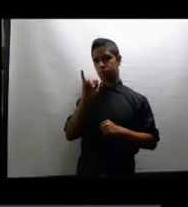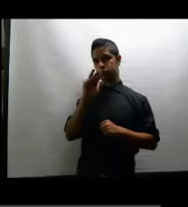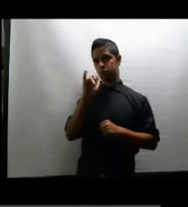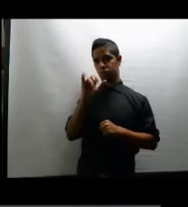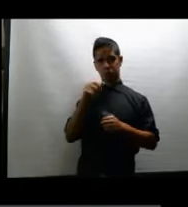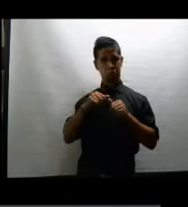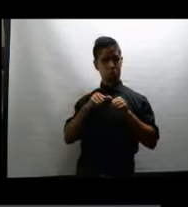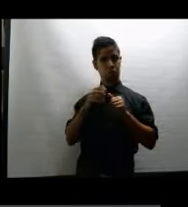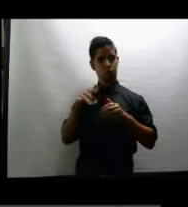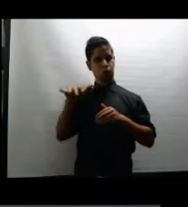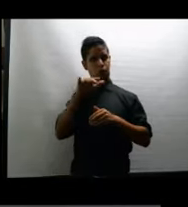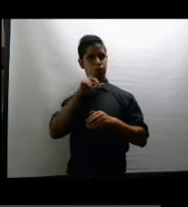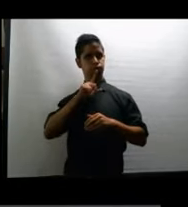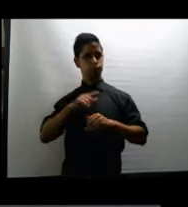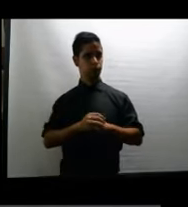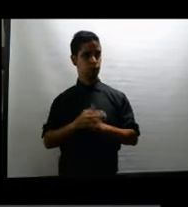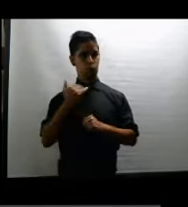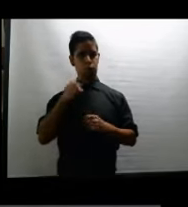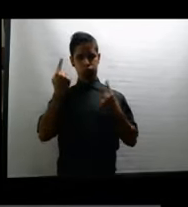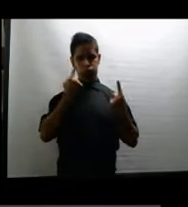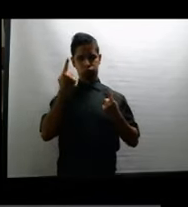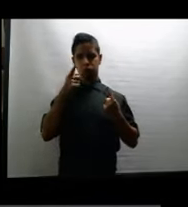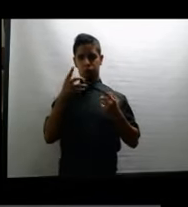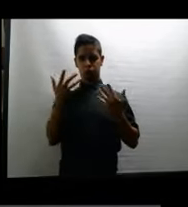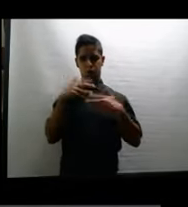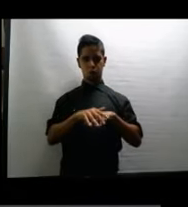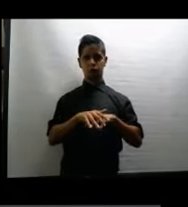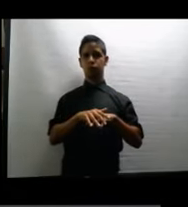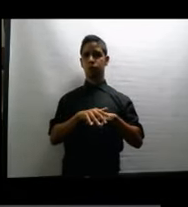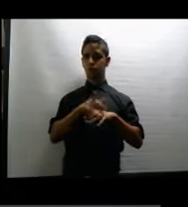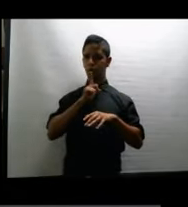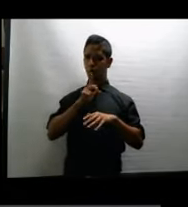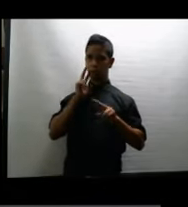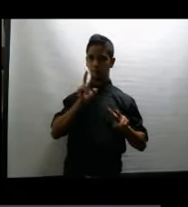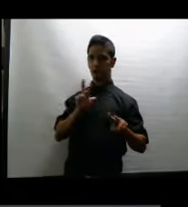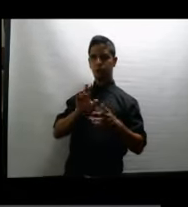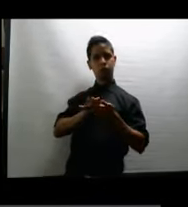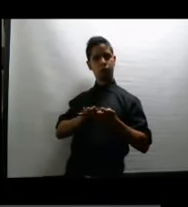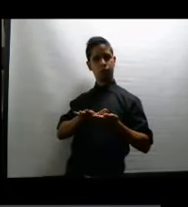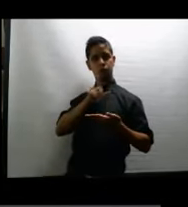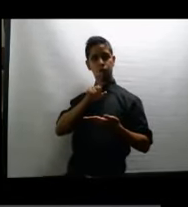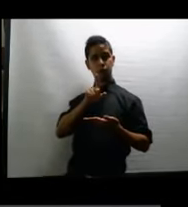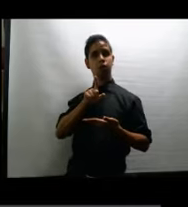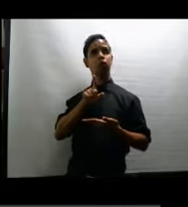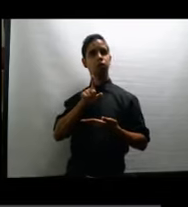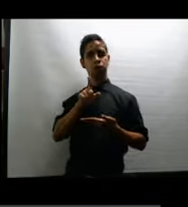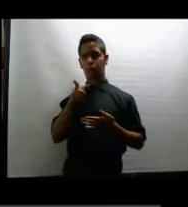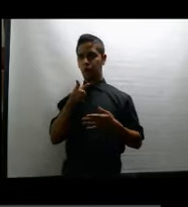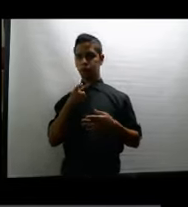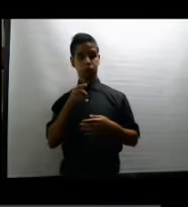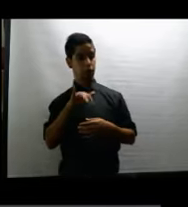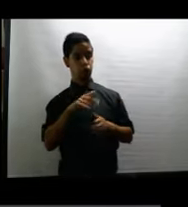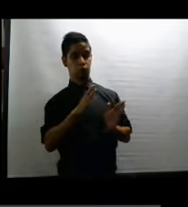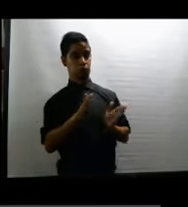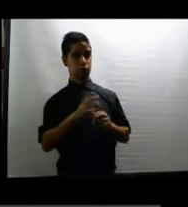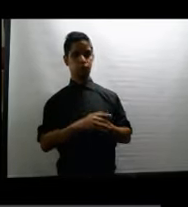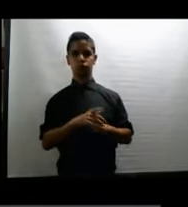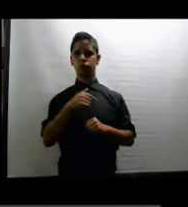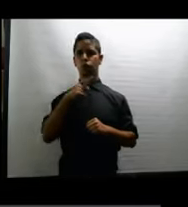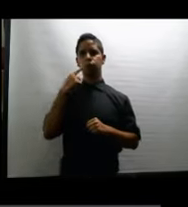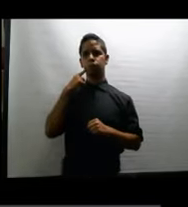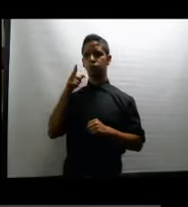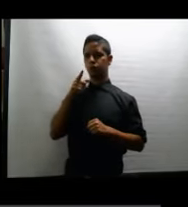adelante. Sí, esos son los planes. Que el junte se ha dado chévere, ¿no? Esos son los planes. Yo no creo que esto se vaya a quedar